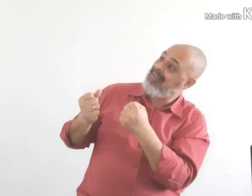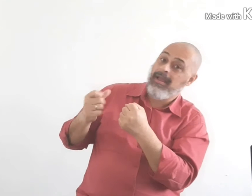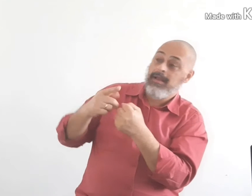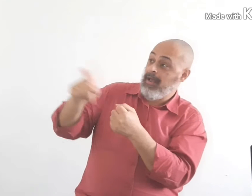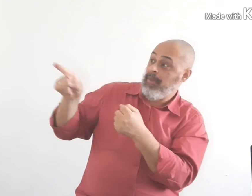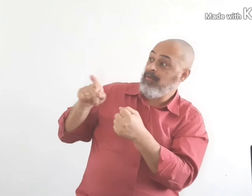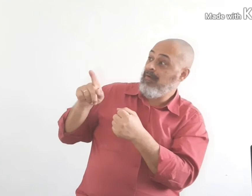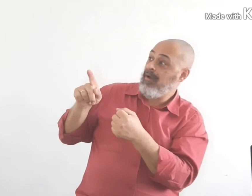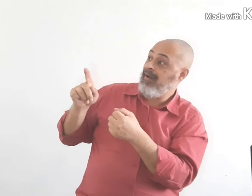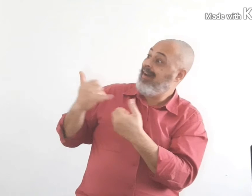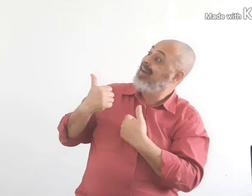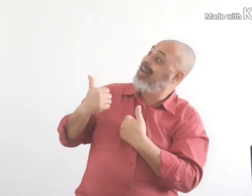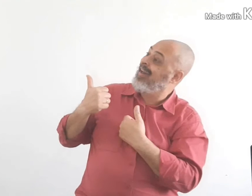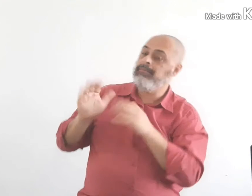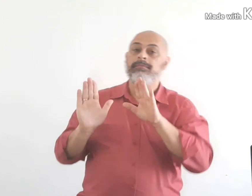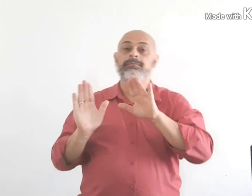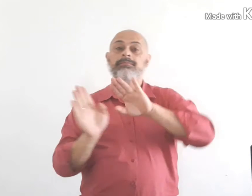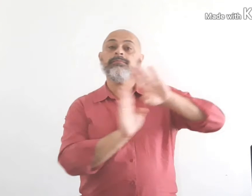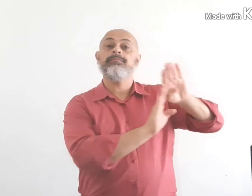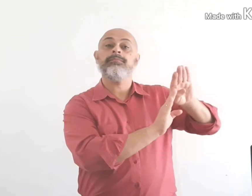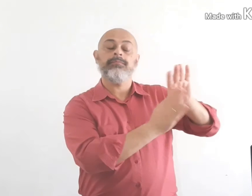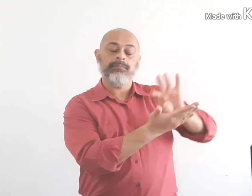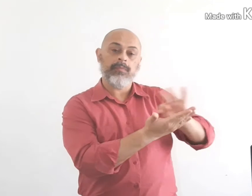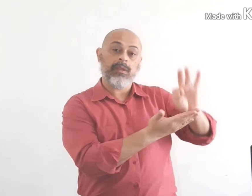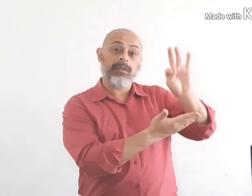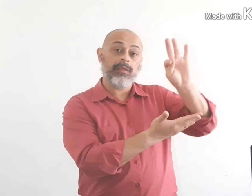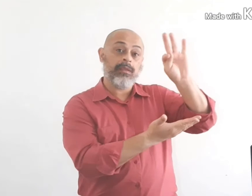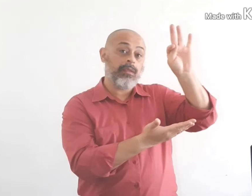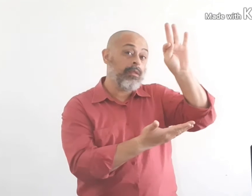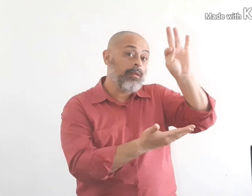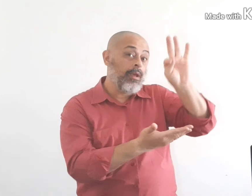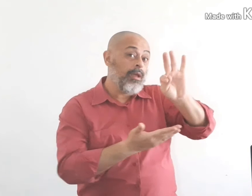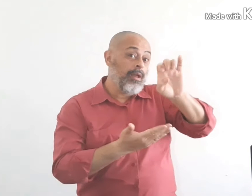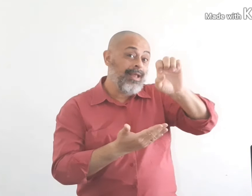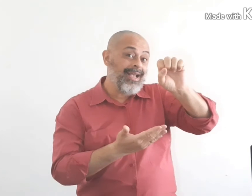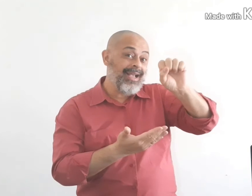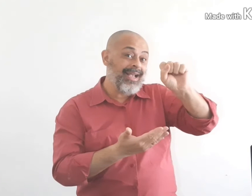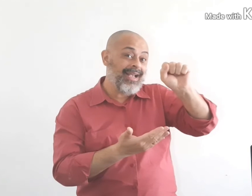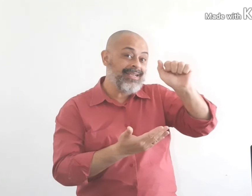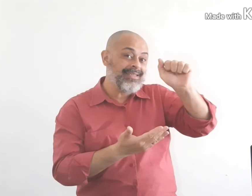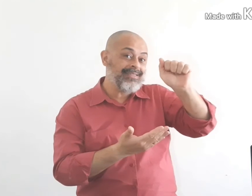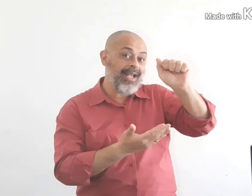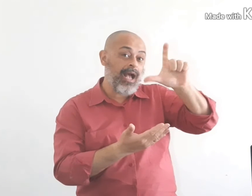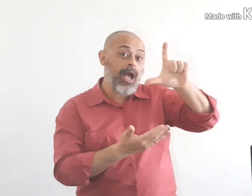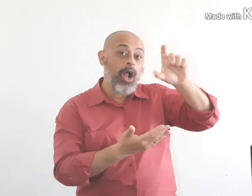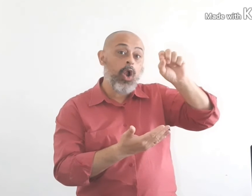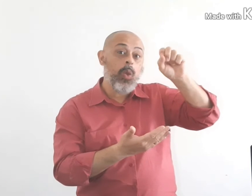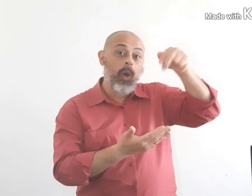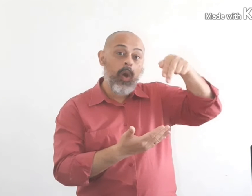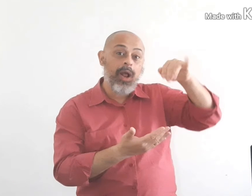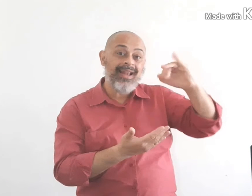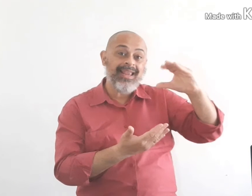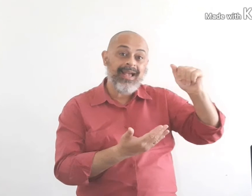dizia. Tessalônica não. A igreja de Tessalônica, ela se firmou, ela